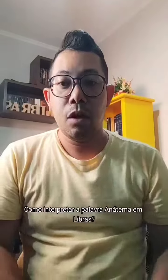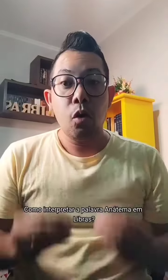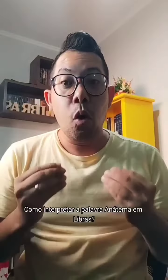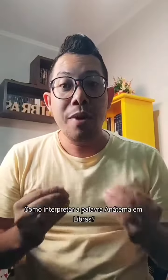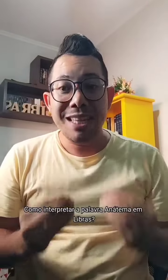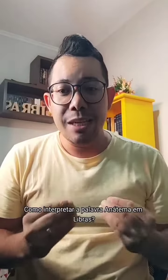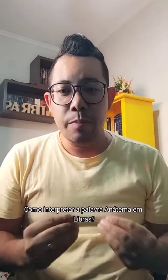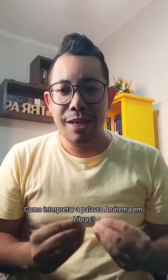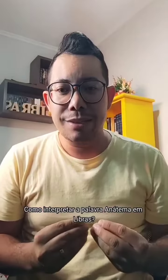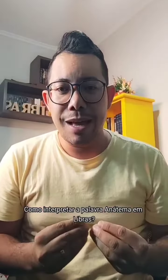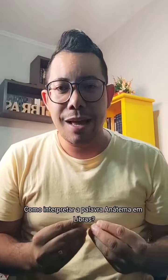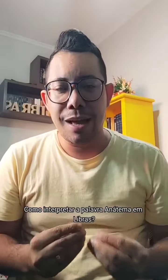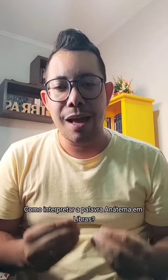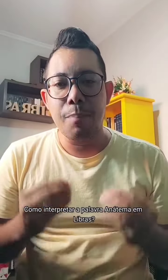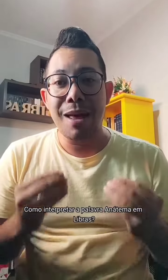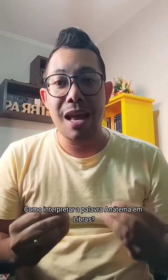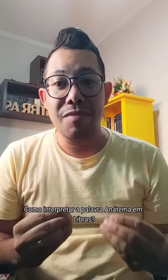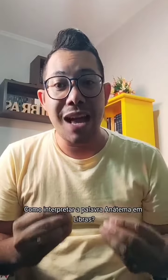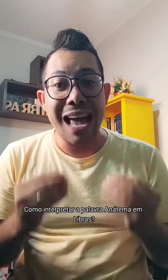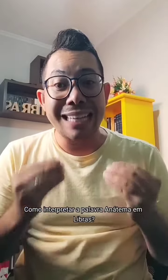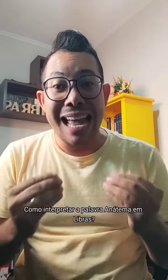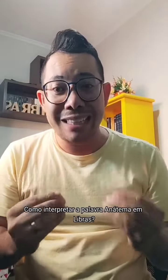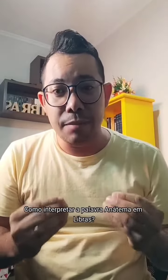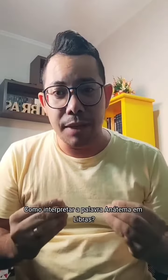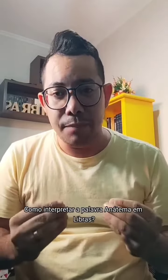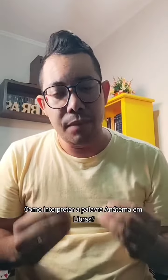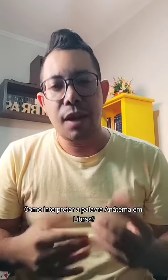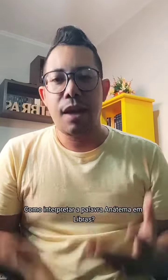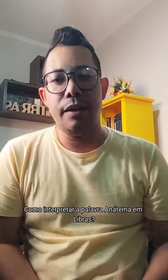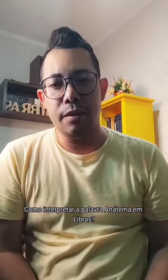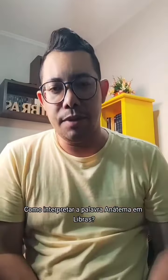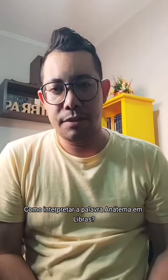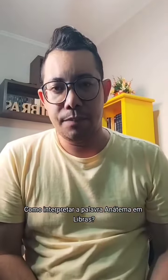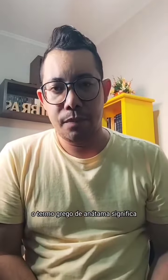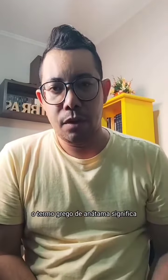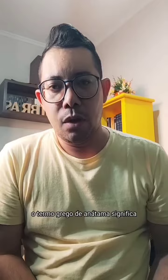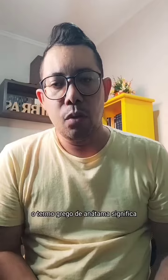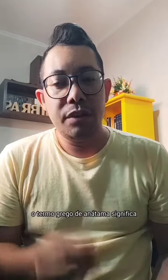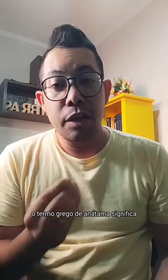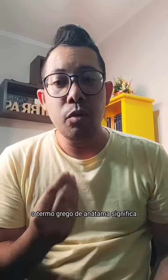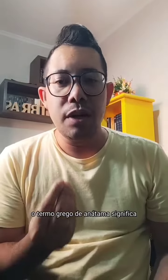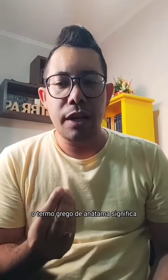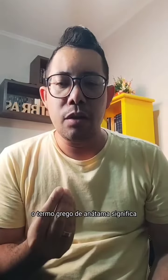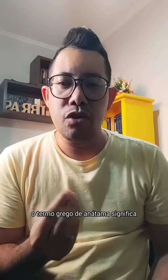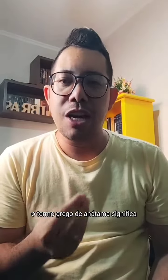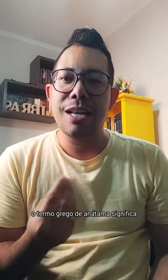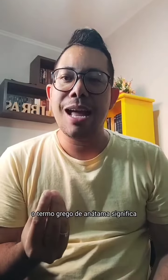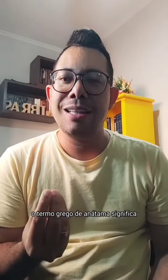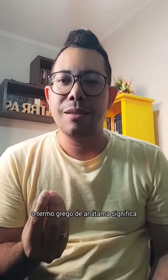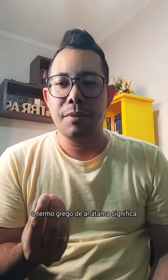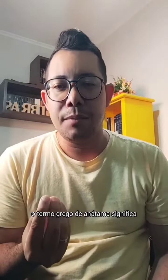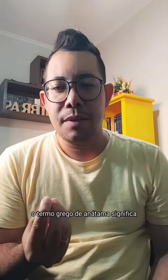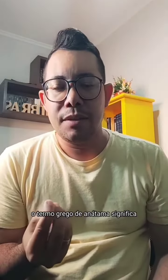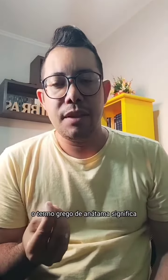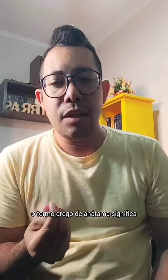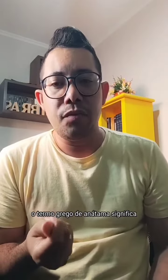Como interpretar a palavra anátema em livras? O termo grego de anátema significa